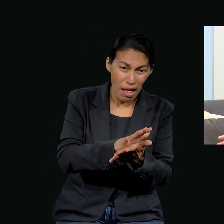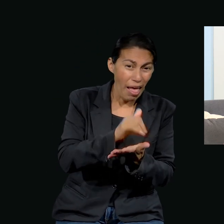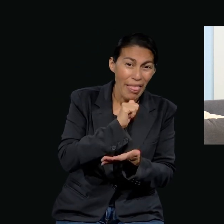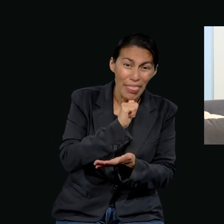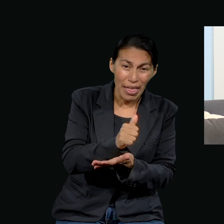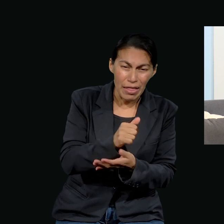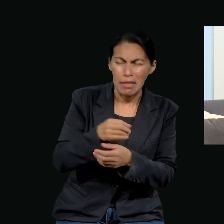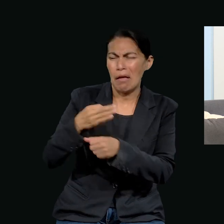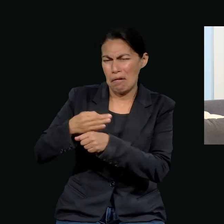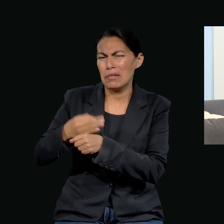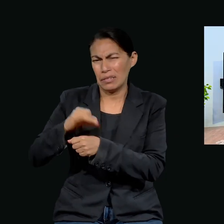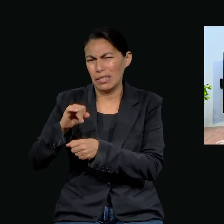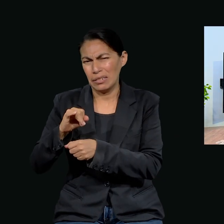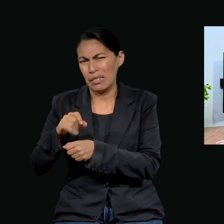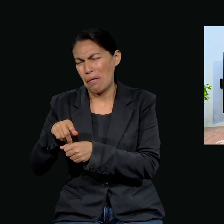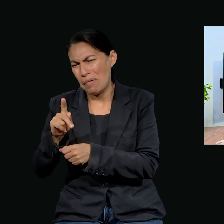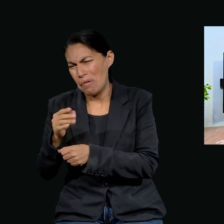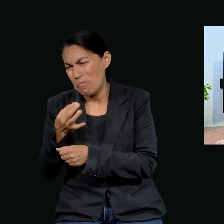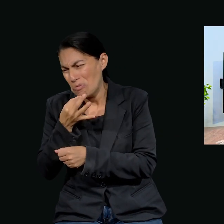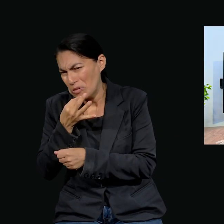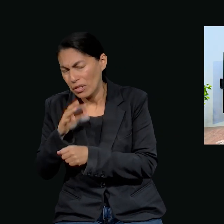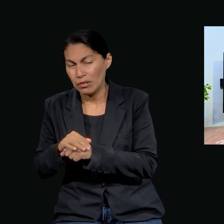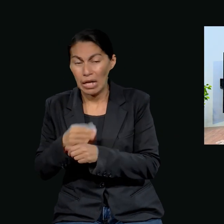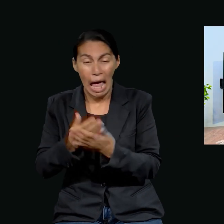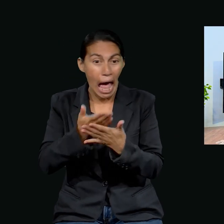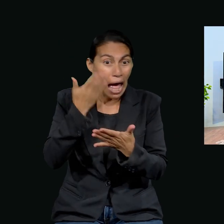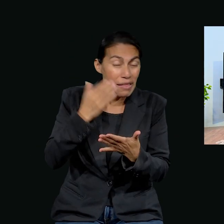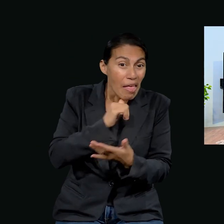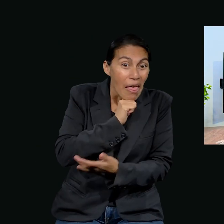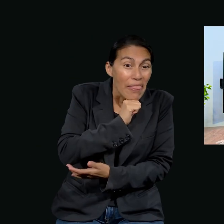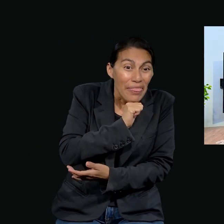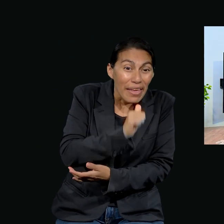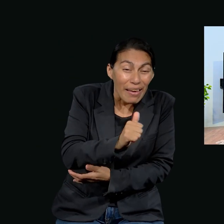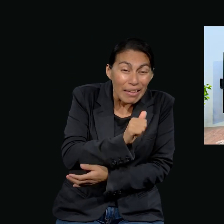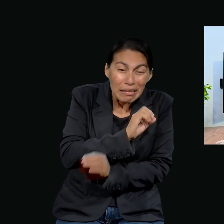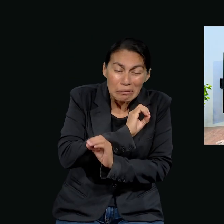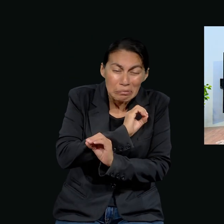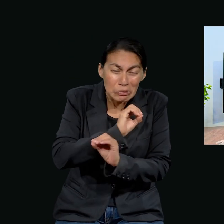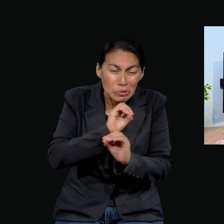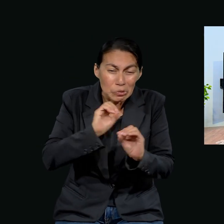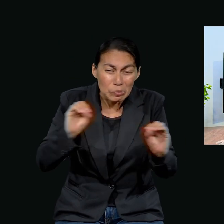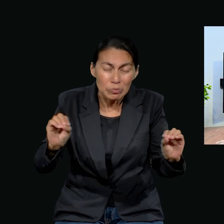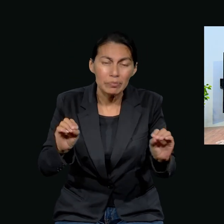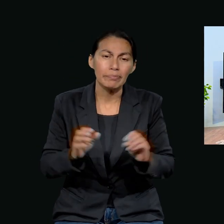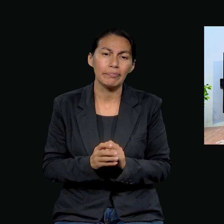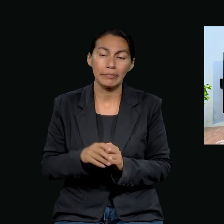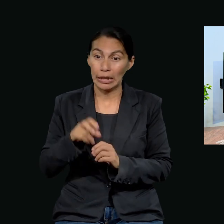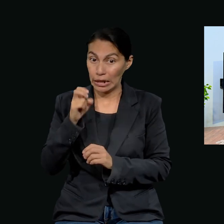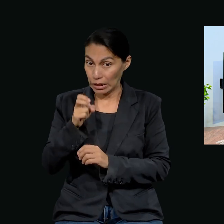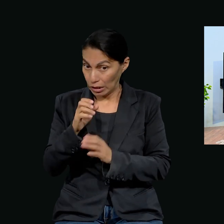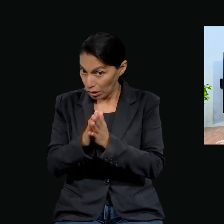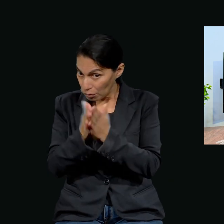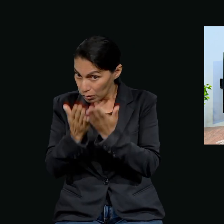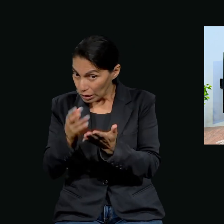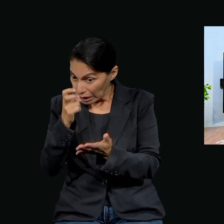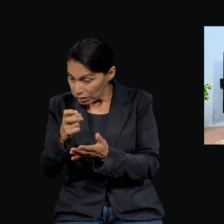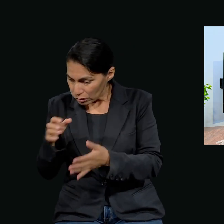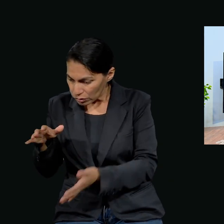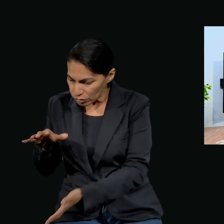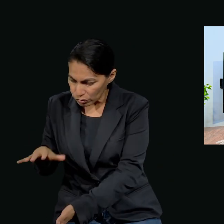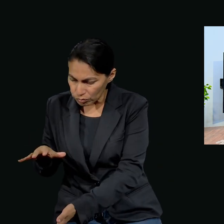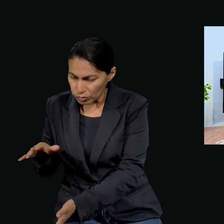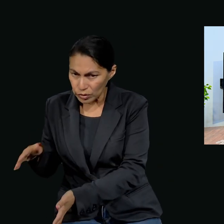pequeña, ¿no? aquella época, no. En aquella época nada de eso, ni soñarlo. Y aquellos libros, junto con 300